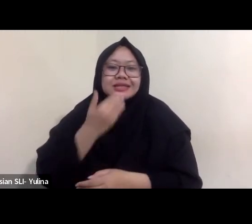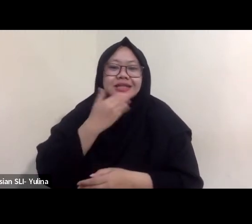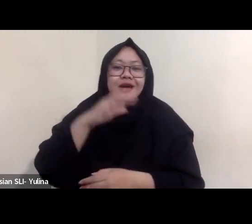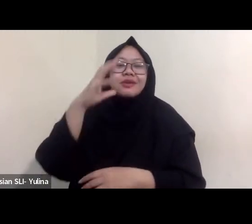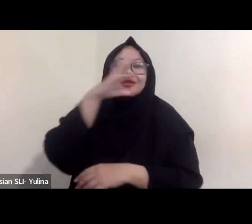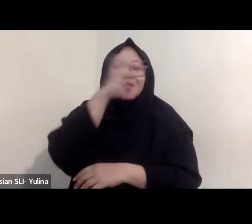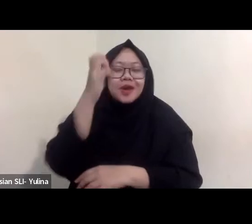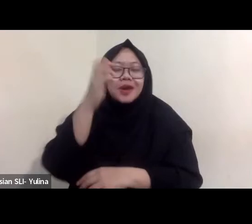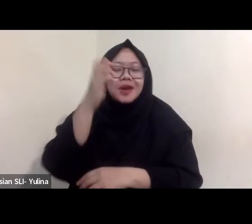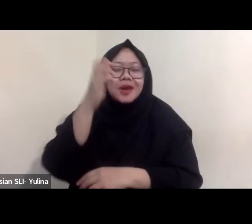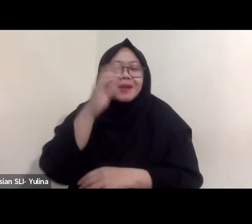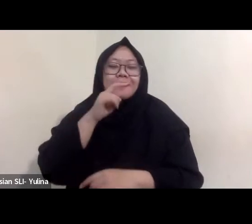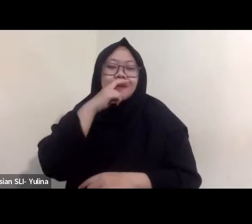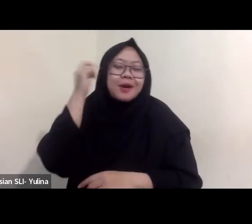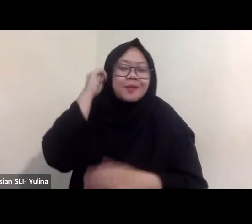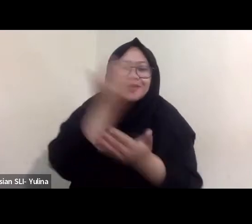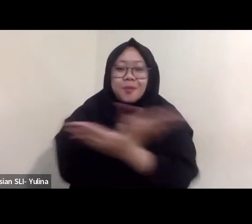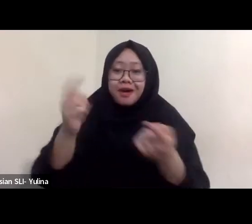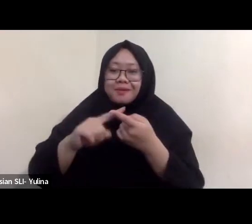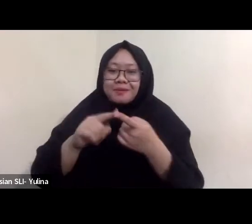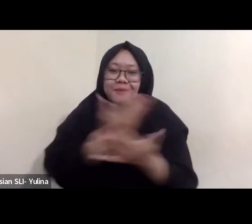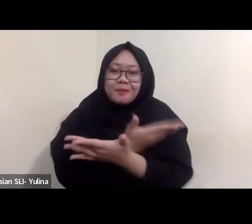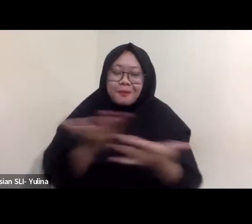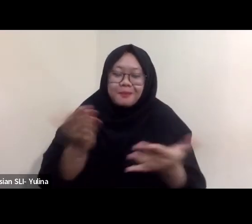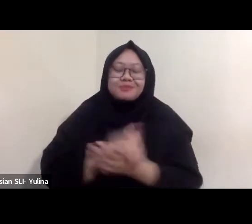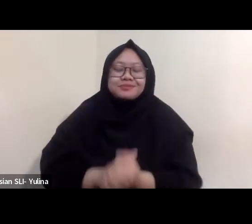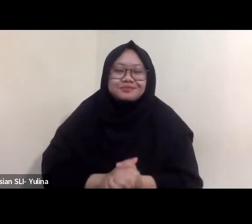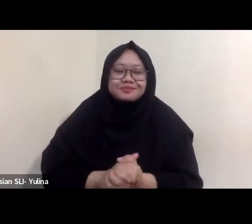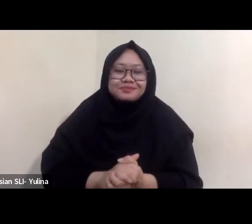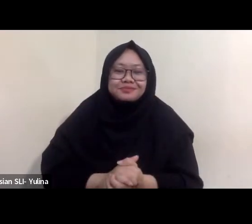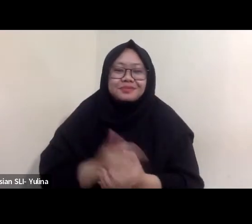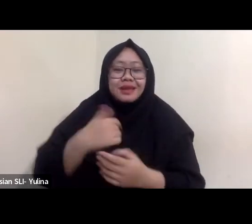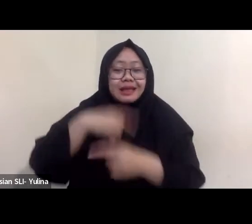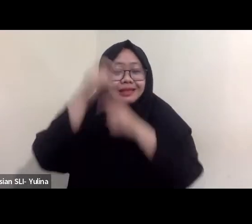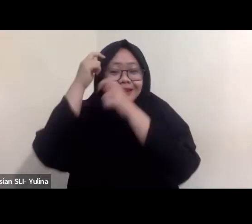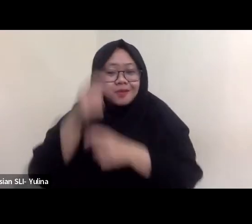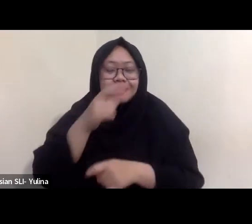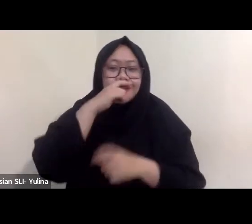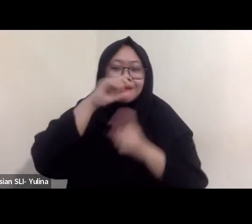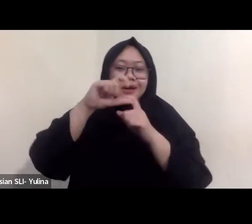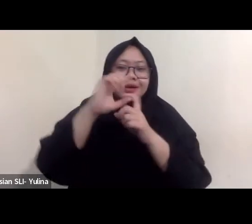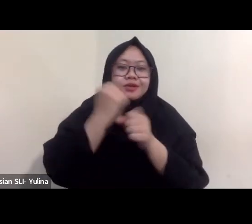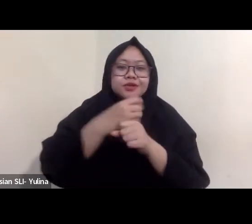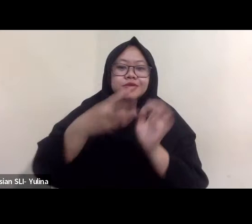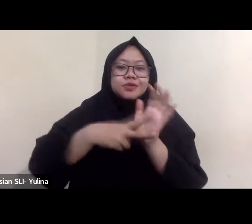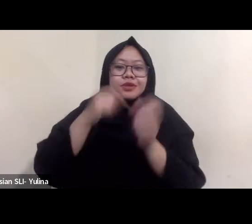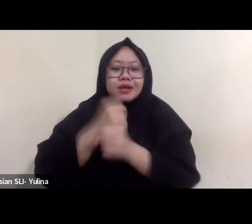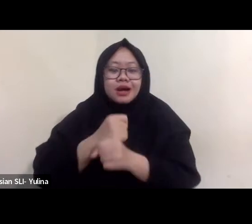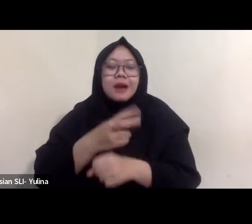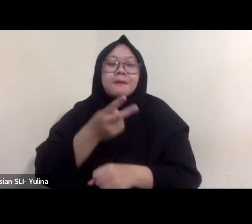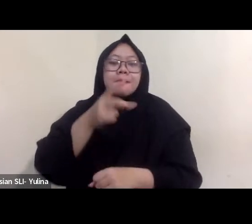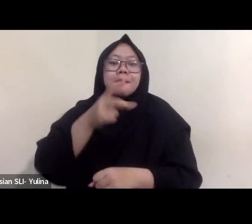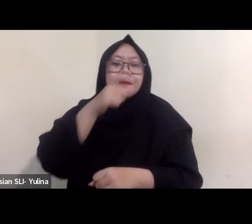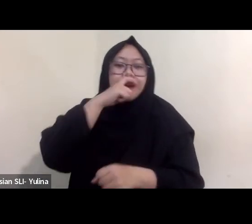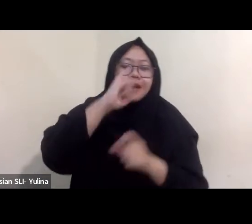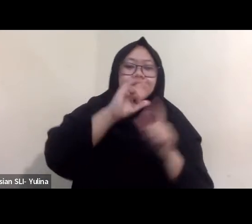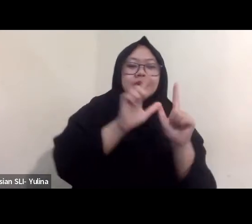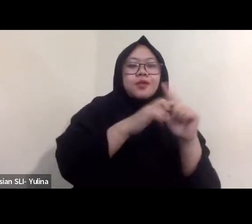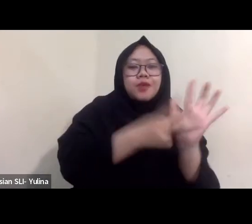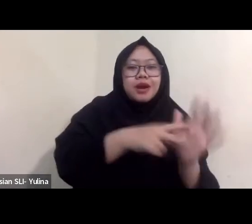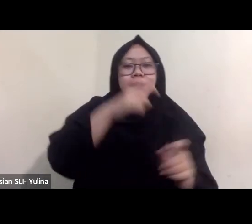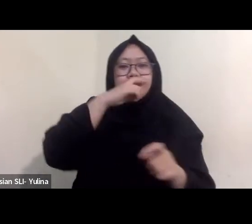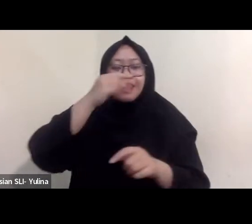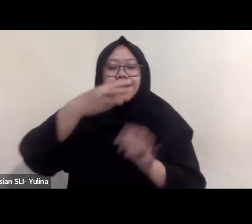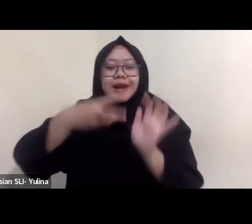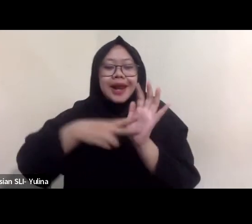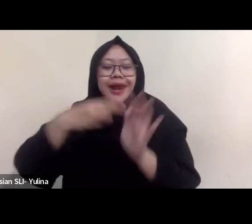dan teman-teman semua. Yang saya hormati Pak Sugeng, Pak Iwan, Pak Rene, Dr.